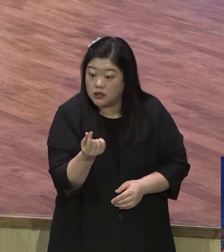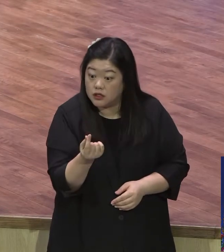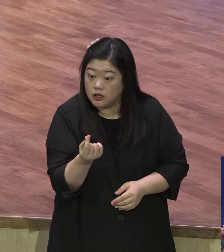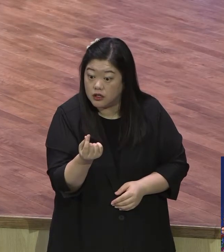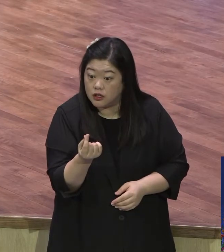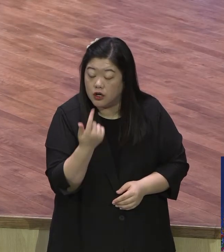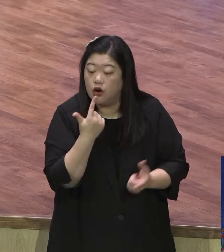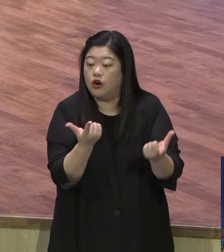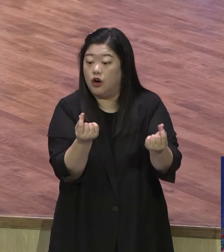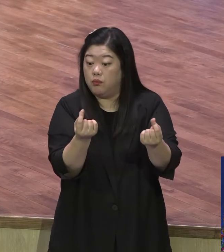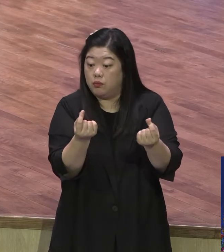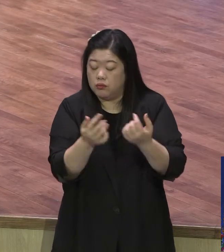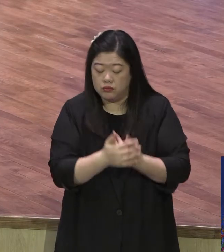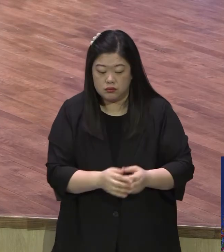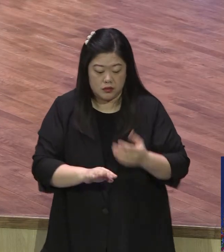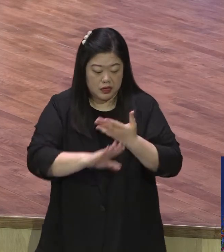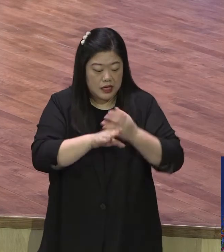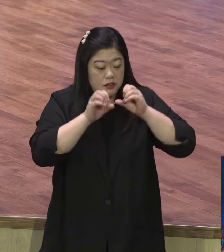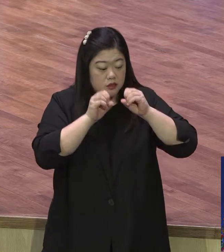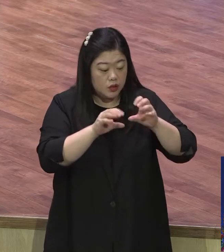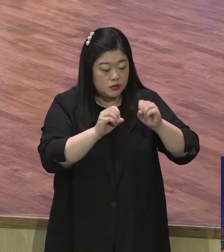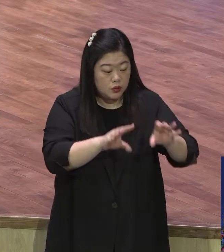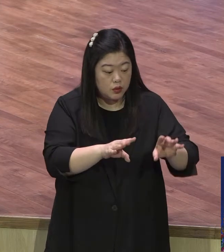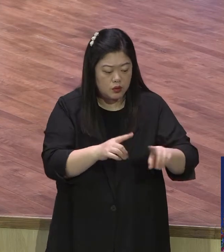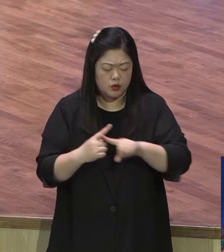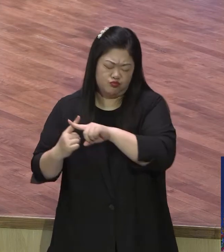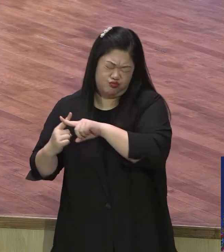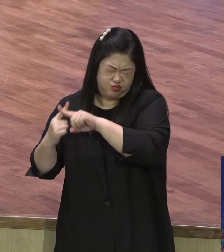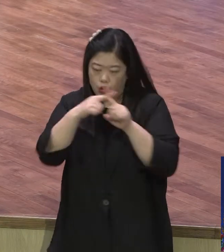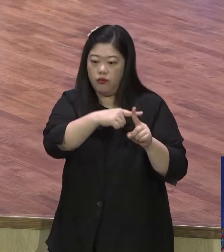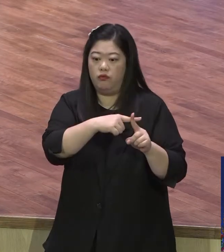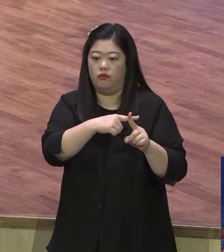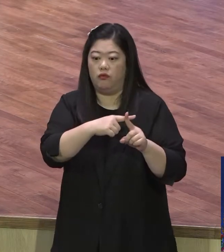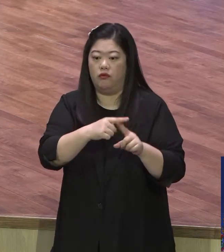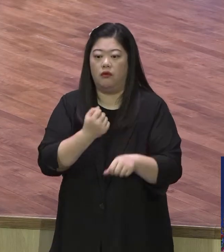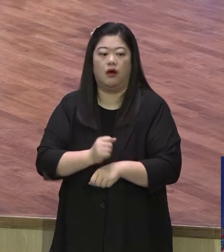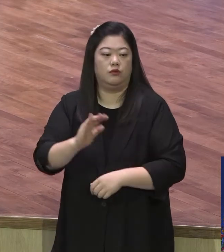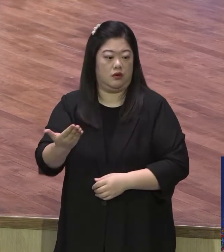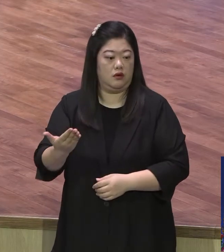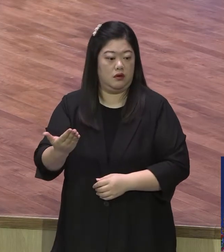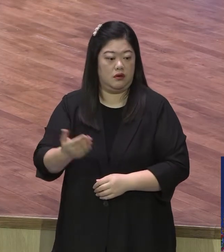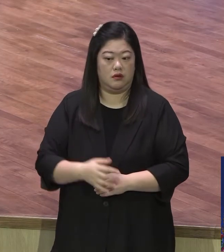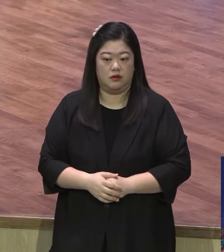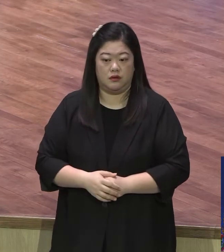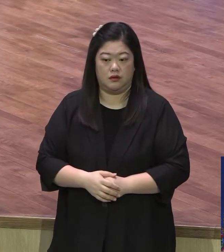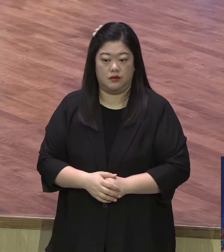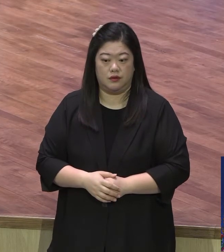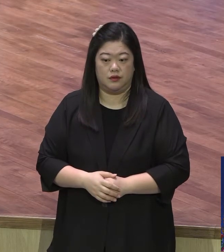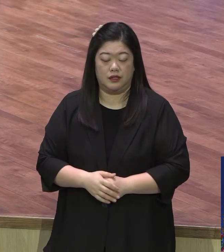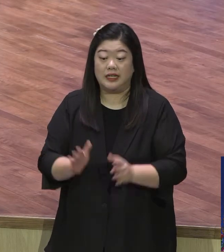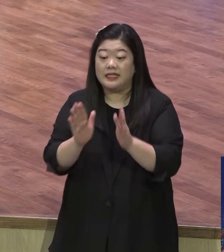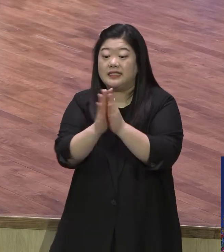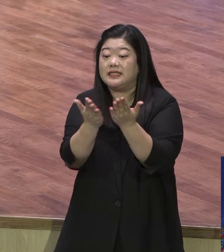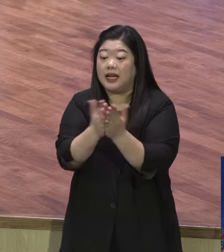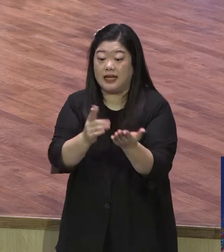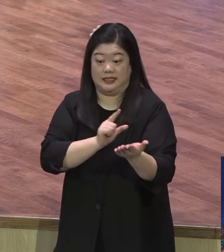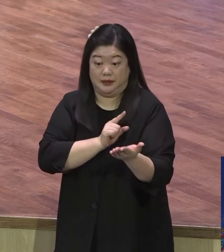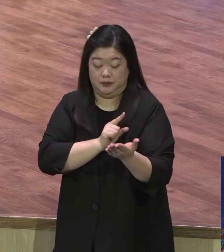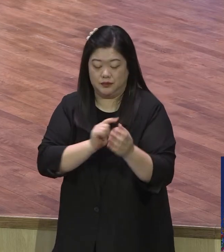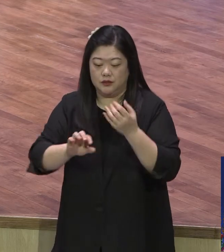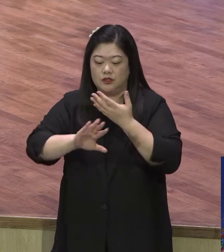행군 명령이요 그렇게 강조했습니다 성교사가 되려면 이런 유명한 책을 쓴